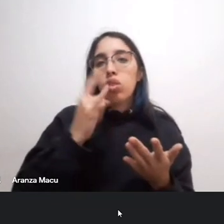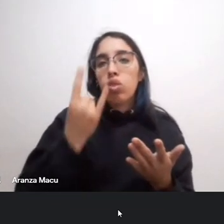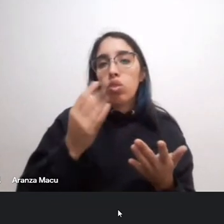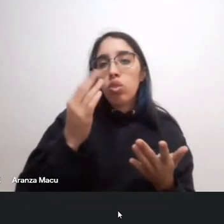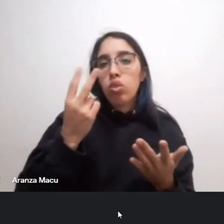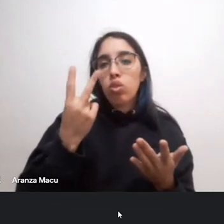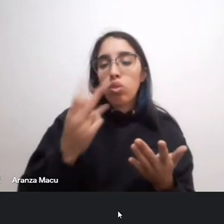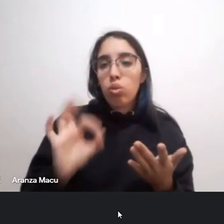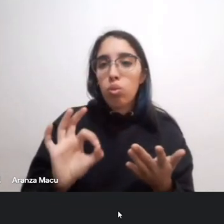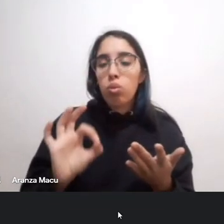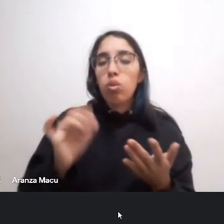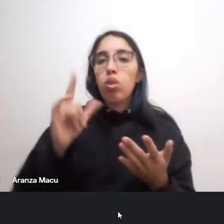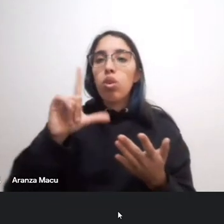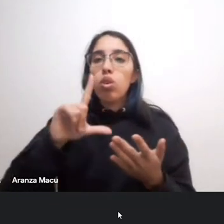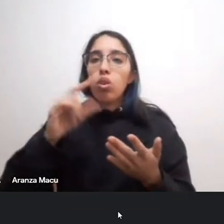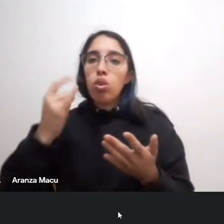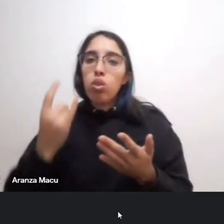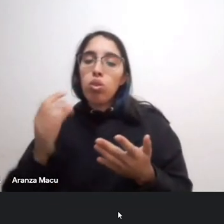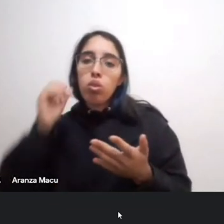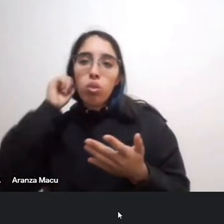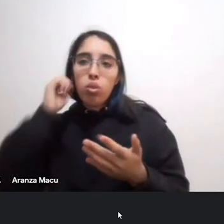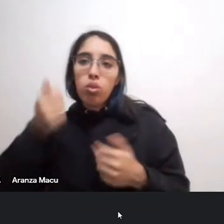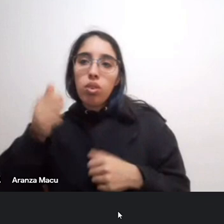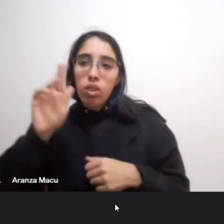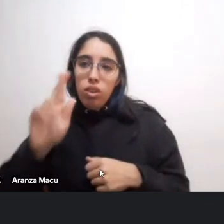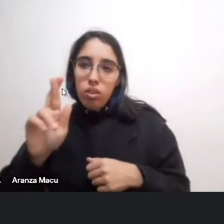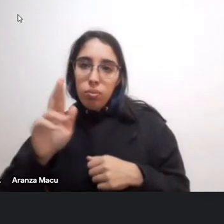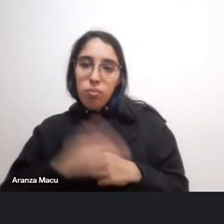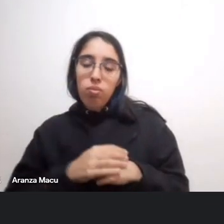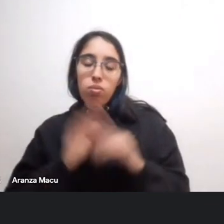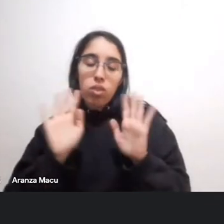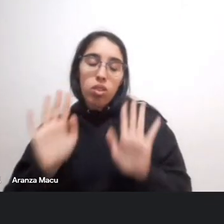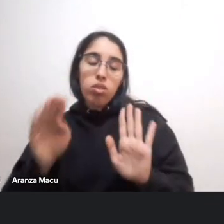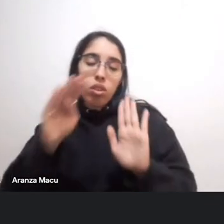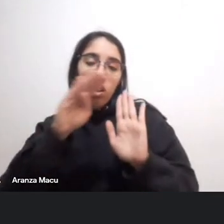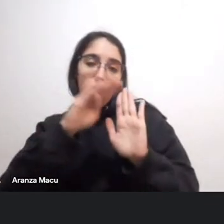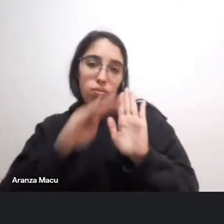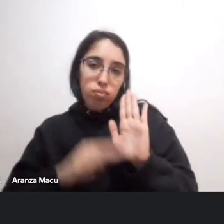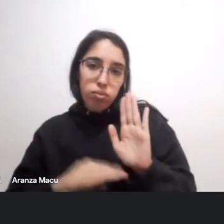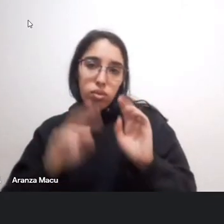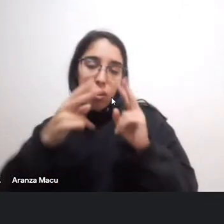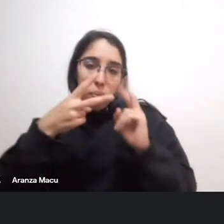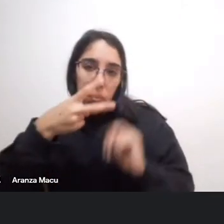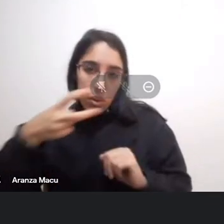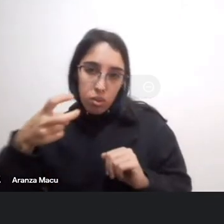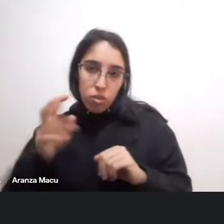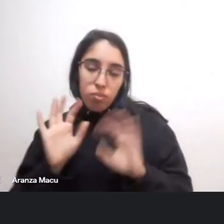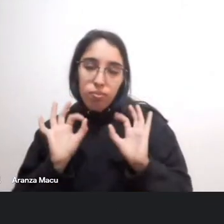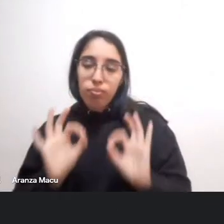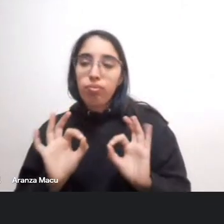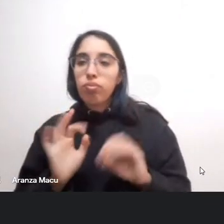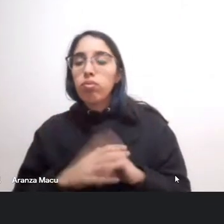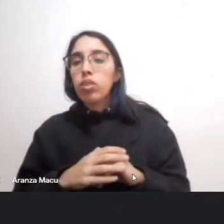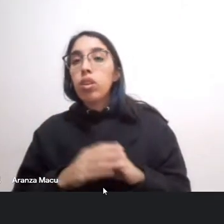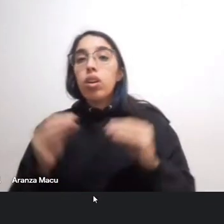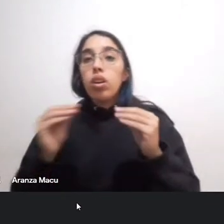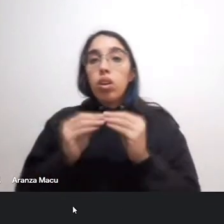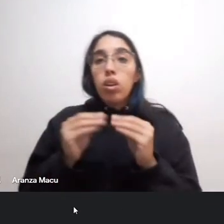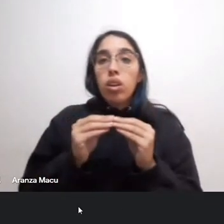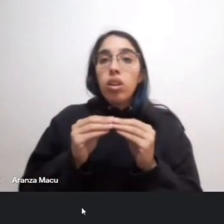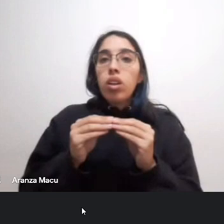Bien, eso en cuanto a los verbos. Luego, perdón, profe, tuvo, sí. Entonces, el